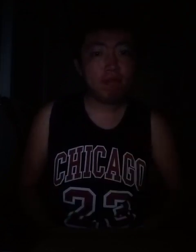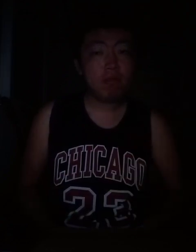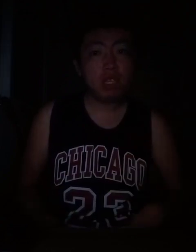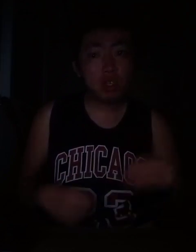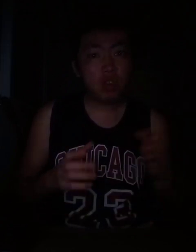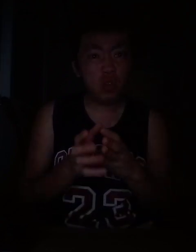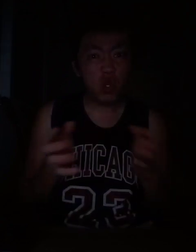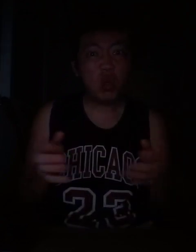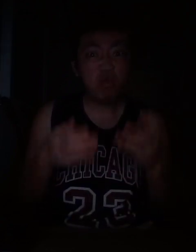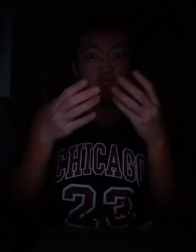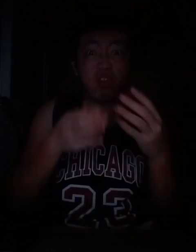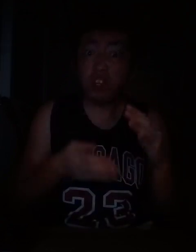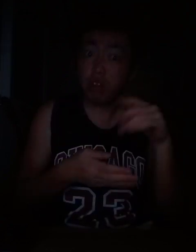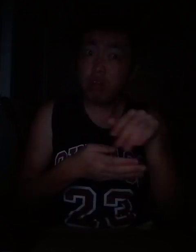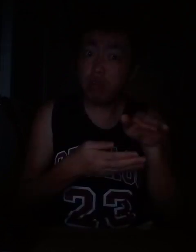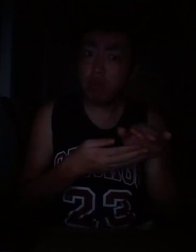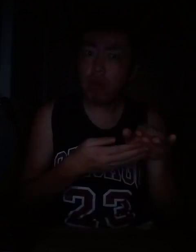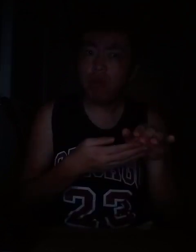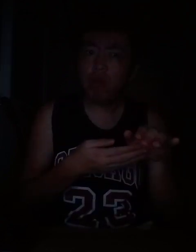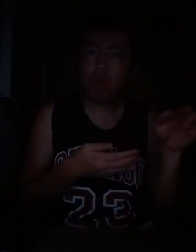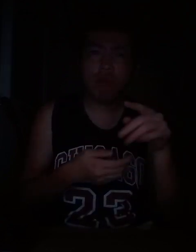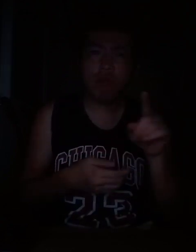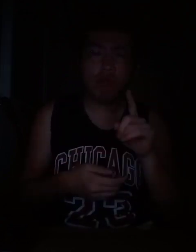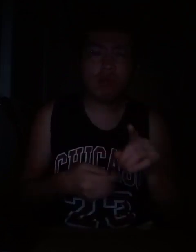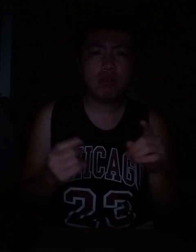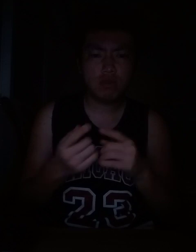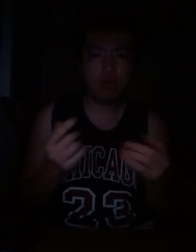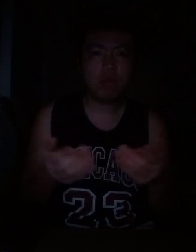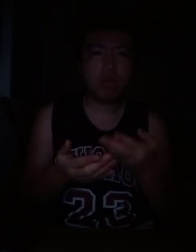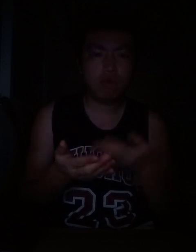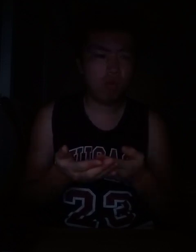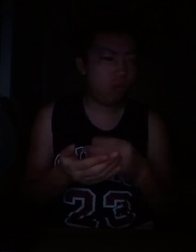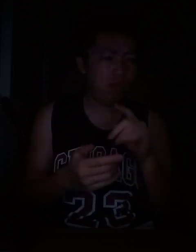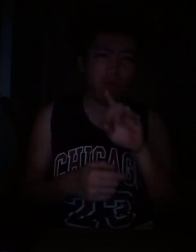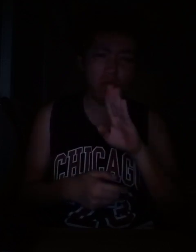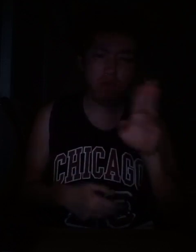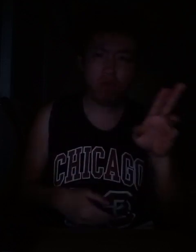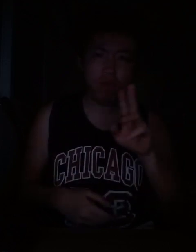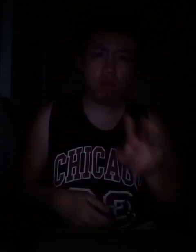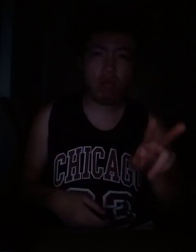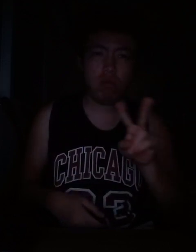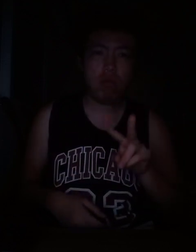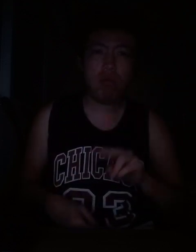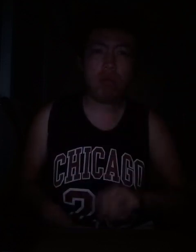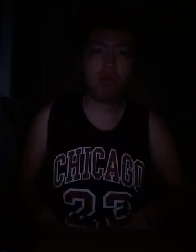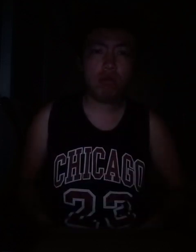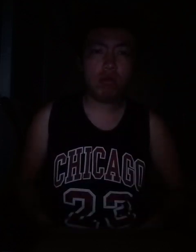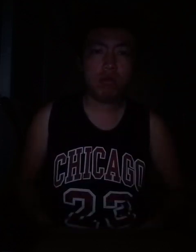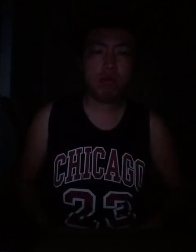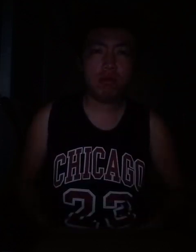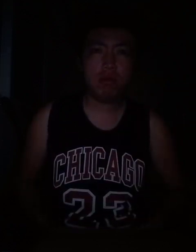정부는 유류세 인하를 연장할지 여부를 이르면 다음 주쯤 최종 발표합니다. TV조선